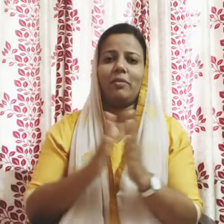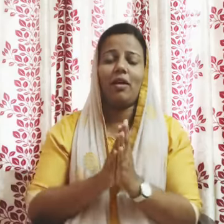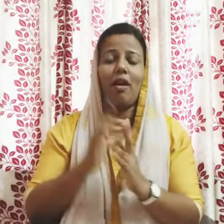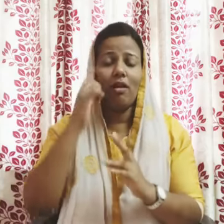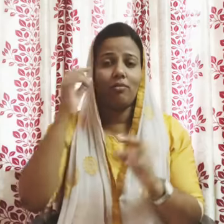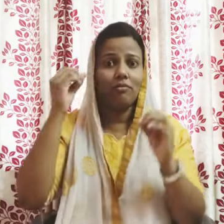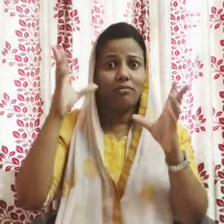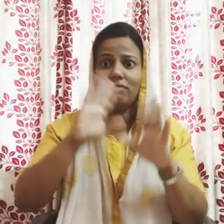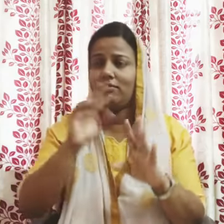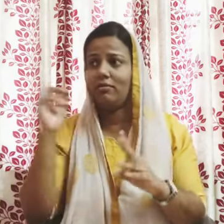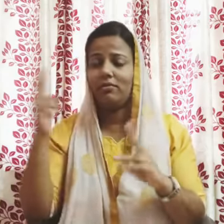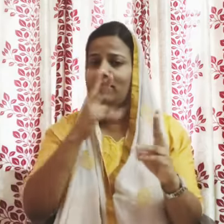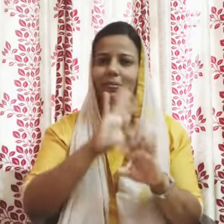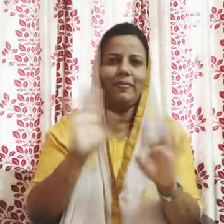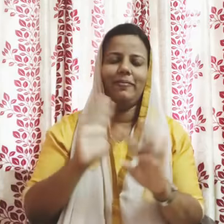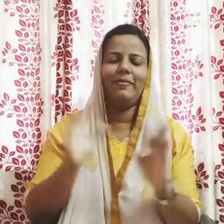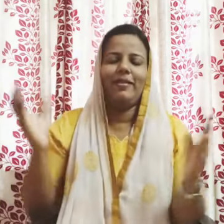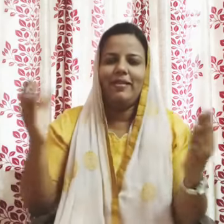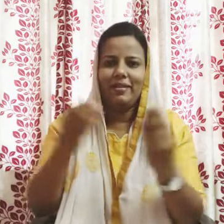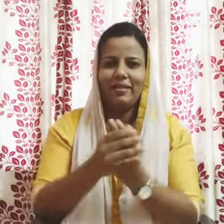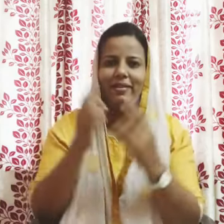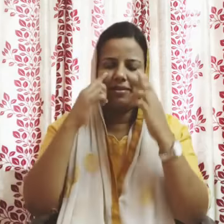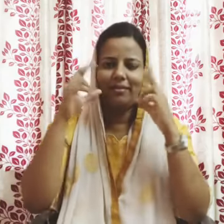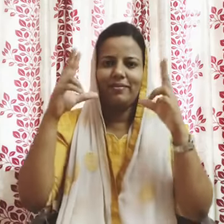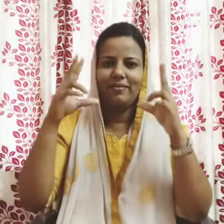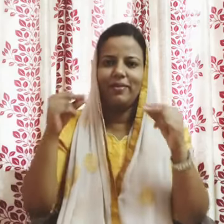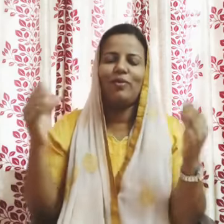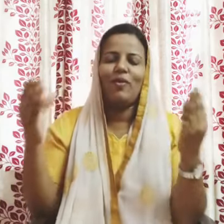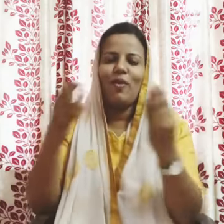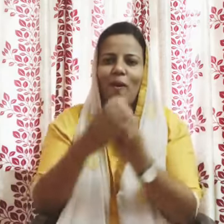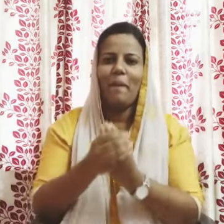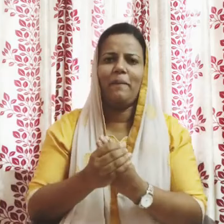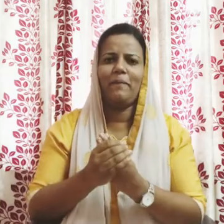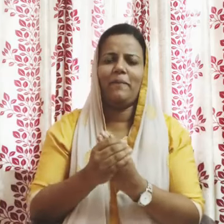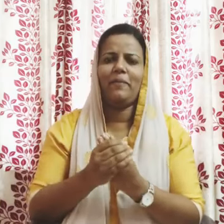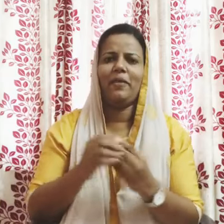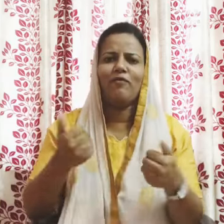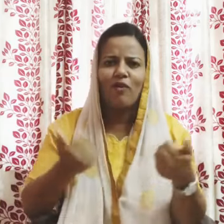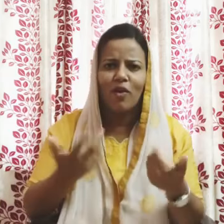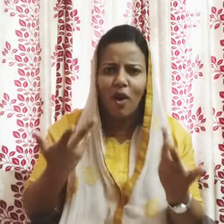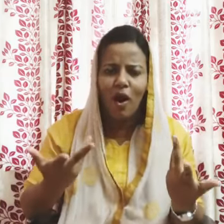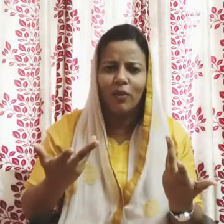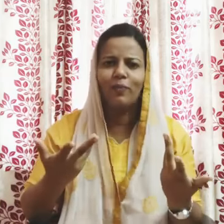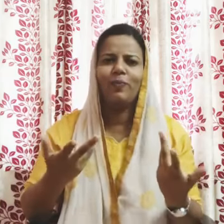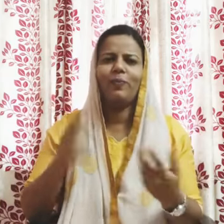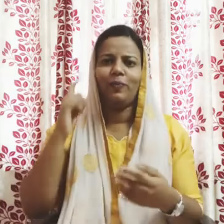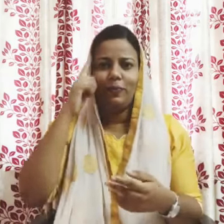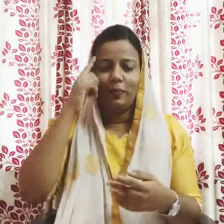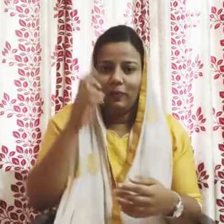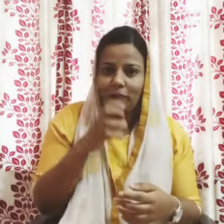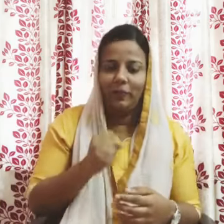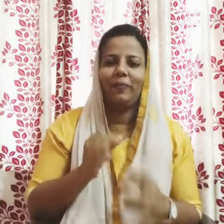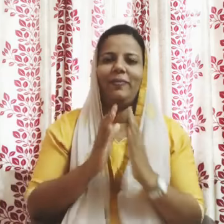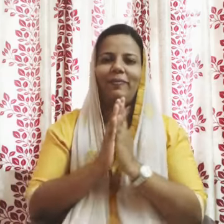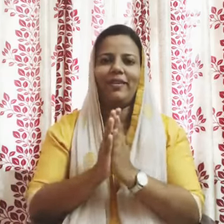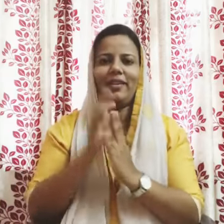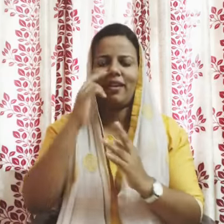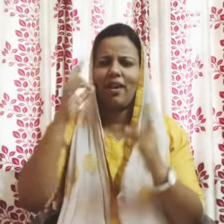പ്രാർത്ഥിക്കുമ്പോൾ ആരും കണ്ണു തുറന്ന് അങ്ങോട്ടും ഇങ്ങോട്ടും നോക്കല്ലേ. പ്രാർത്ഥിക്കാൻ എല്ലാവരും ഒരുമനപ്പെടണം. വണ്ടി ഓടിച്ചുകൊണ്ടിരിക്കുകയാണെങ്കിൽ ഏകാഗ്രപ്പെട്ട് പ്രാർത്ഥിക്കണം.